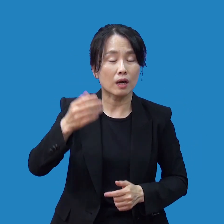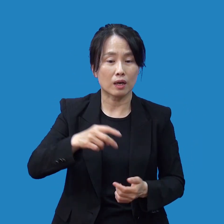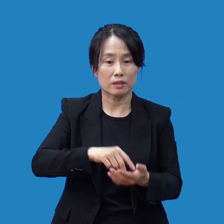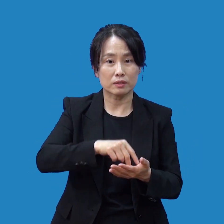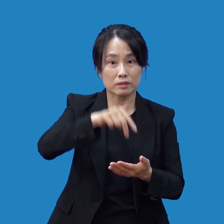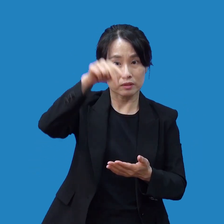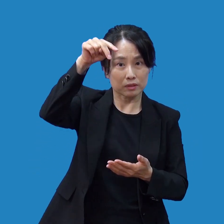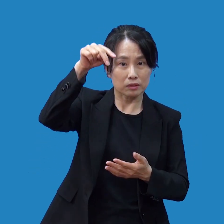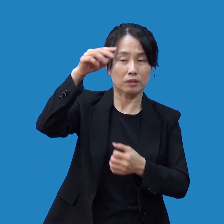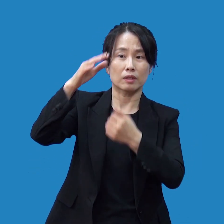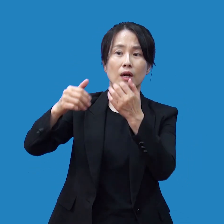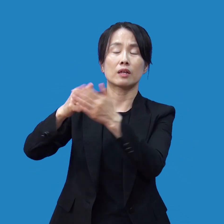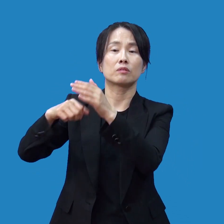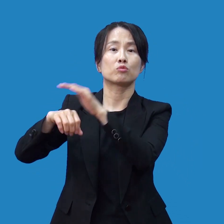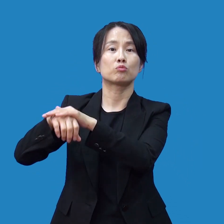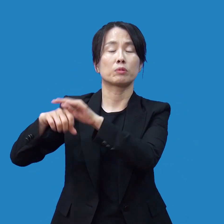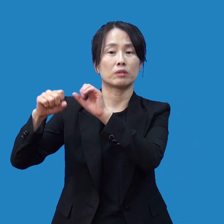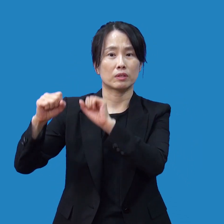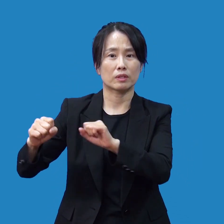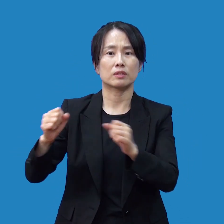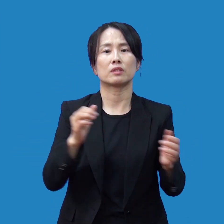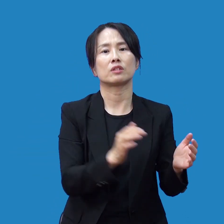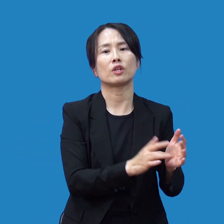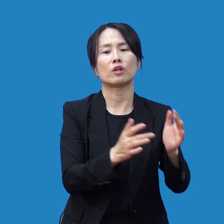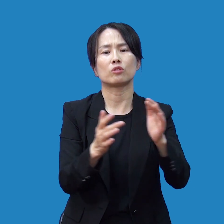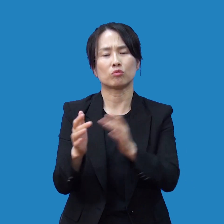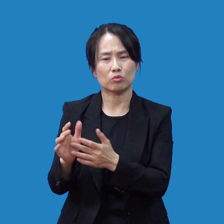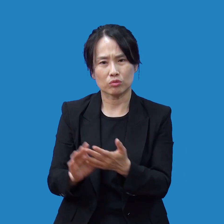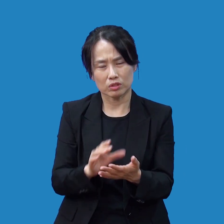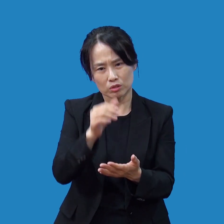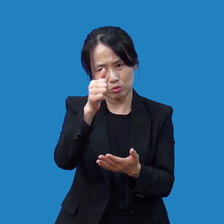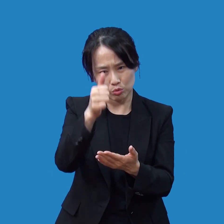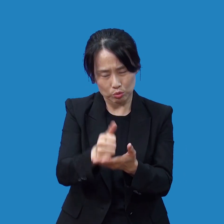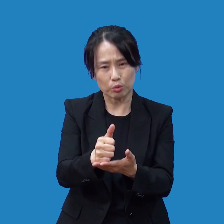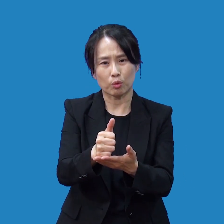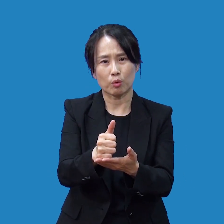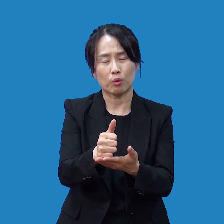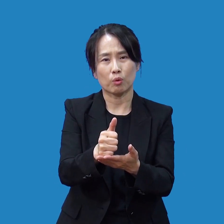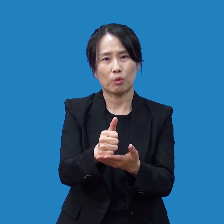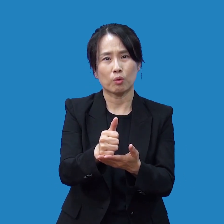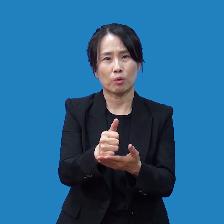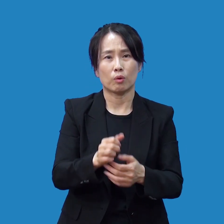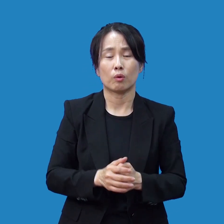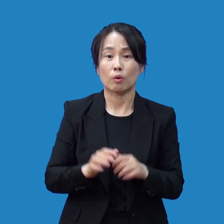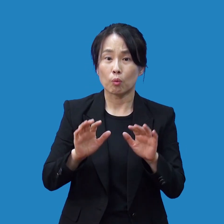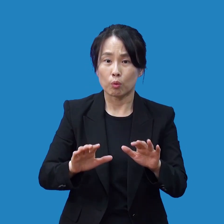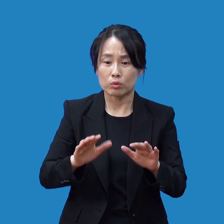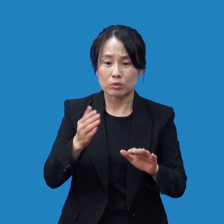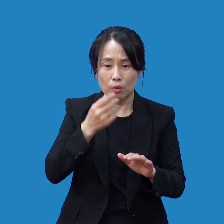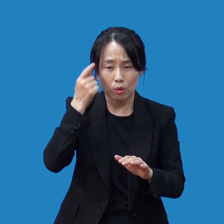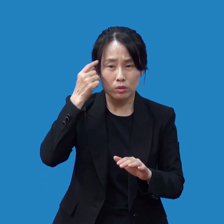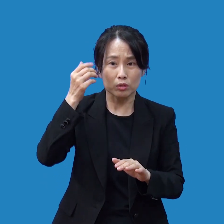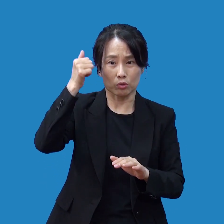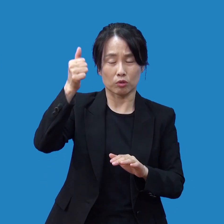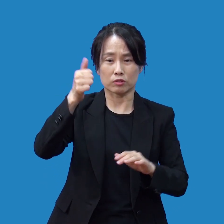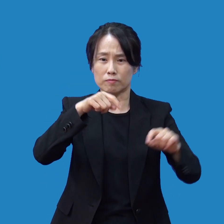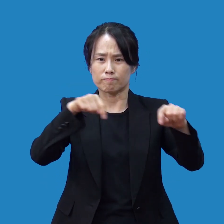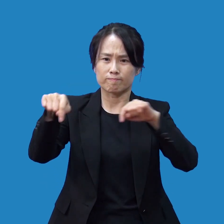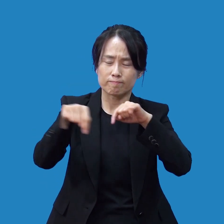승천하셔서 하나님 우편에 계신 예수 그리스도이십니다. 오늘날도 성령의 역사를